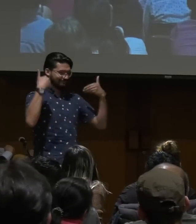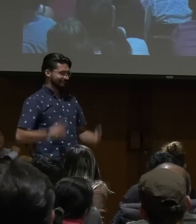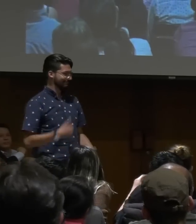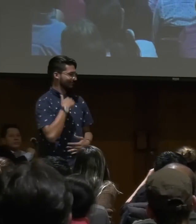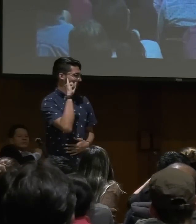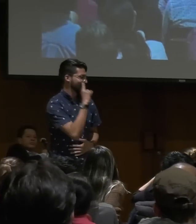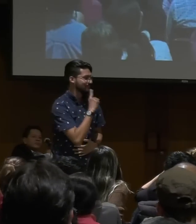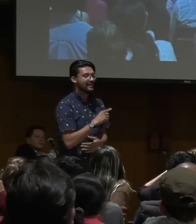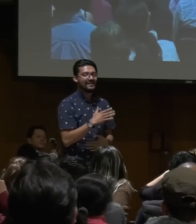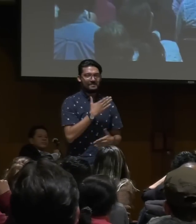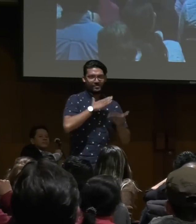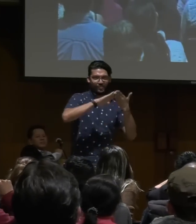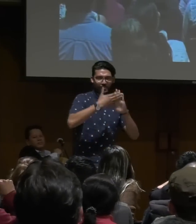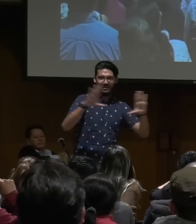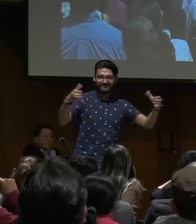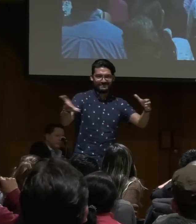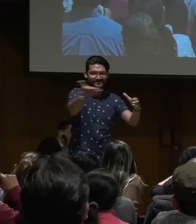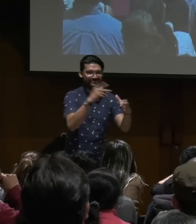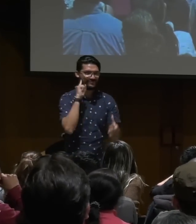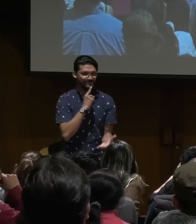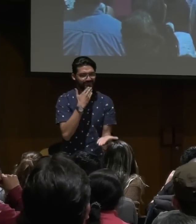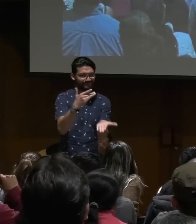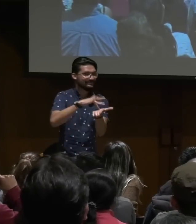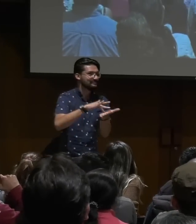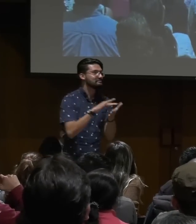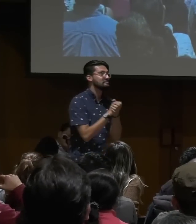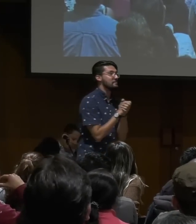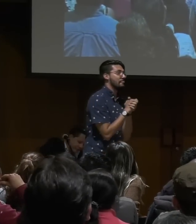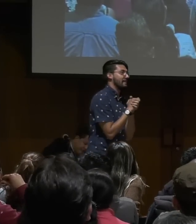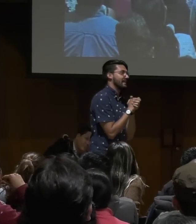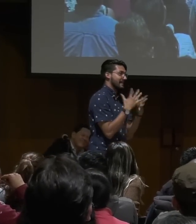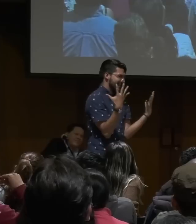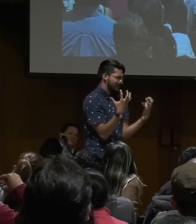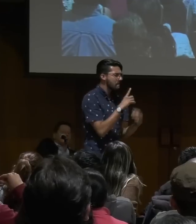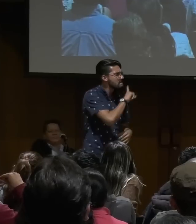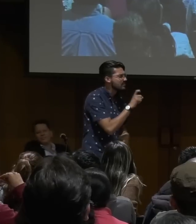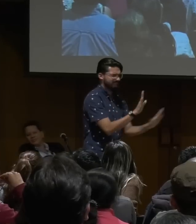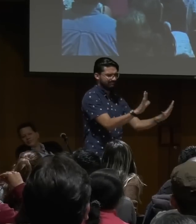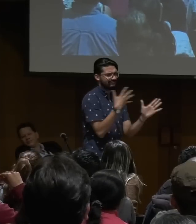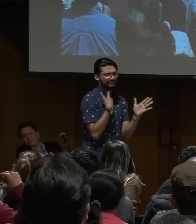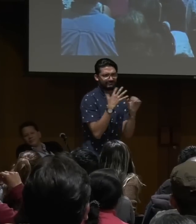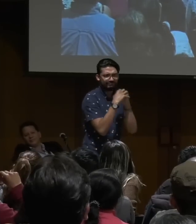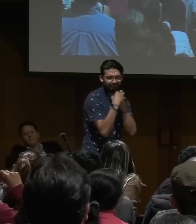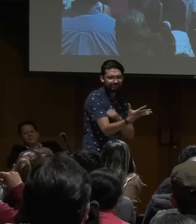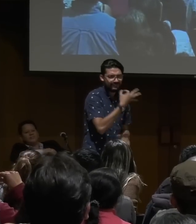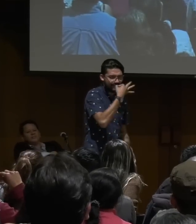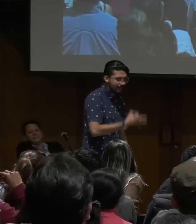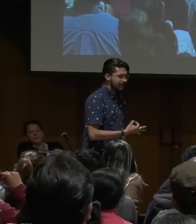Buenas noches a todos. Yo soy una persona sorda. Tenemos aquí muchos compañeros de la comunidad sorda que me acompañan